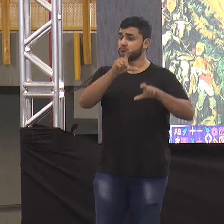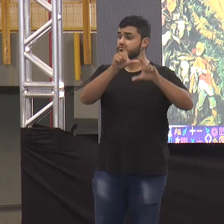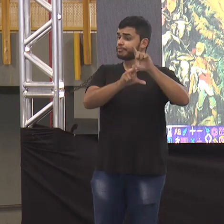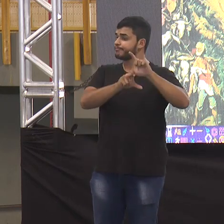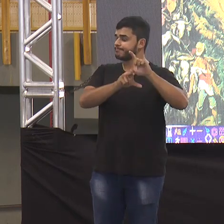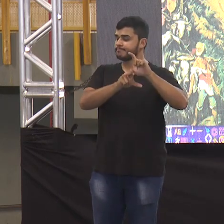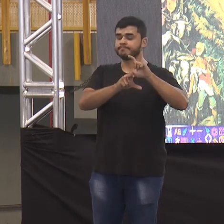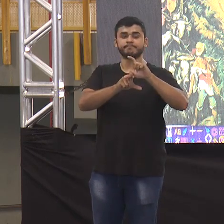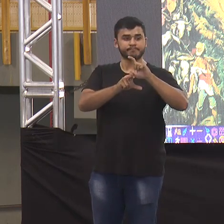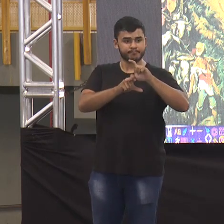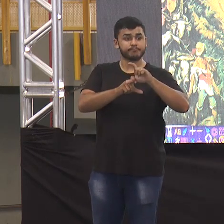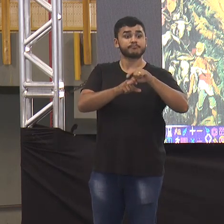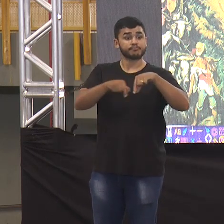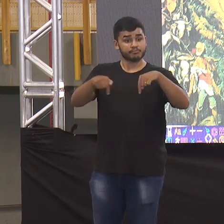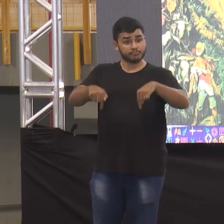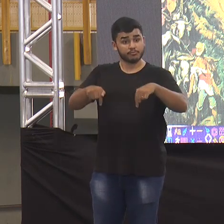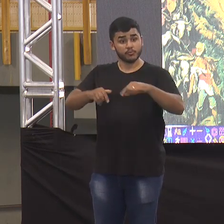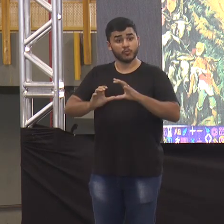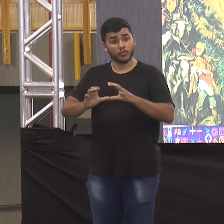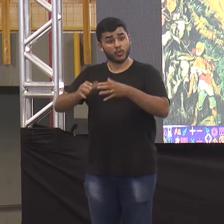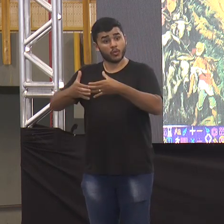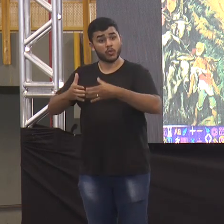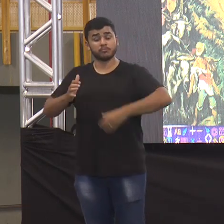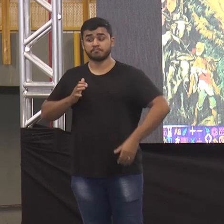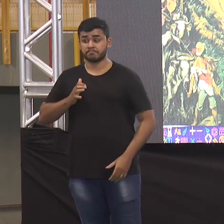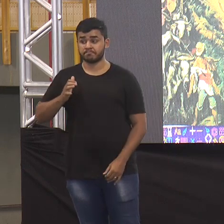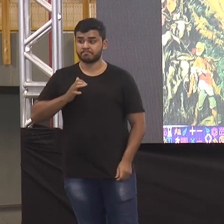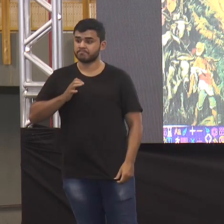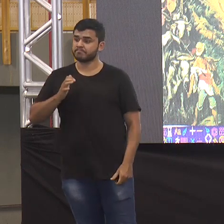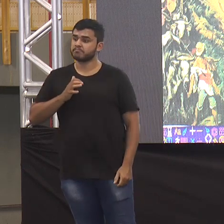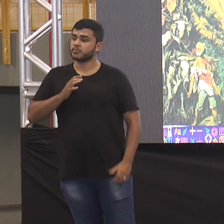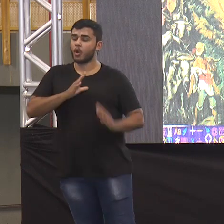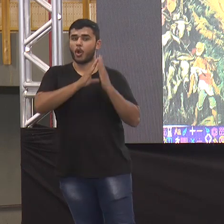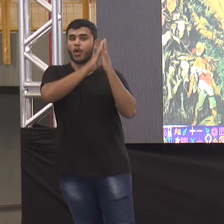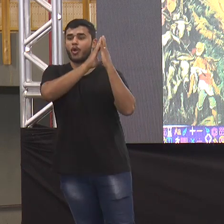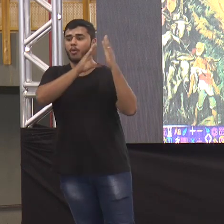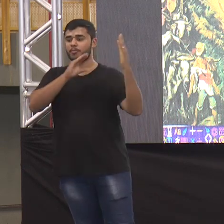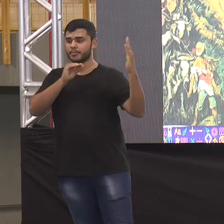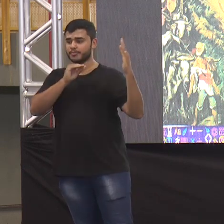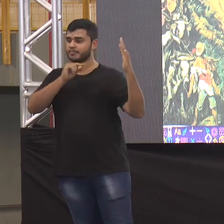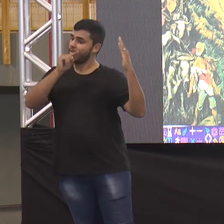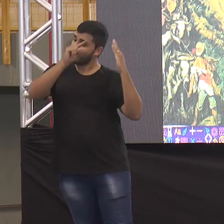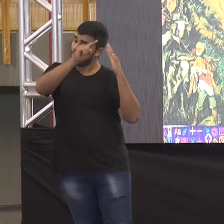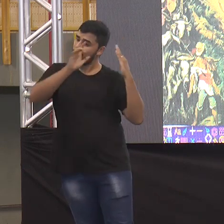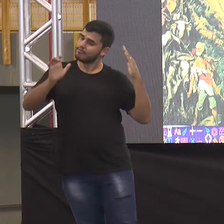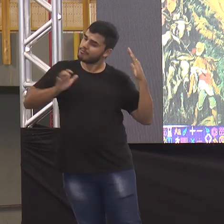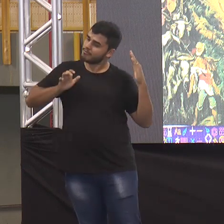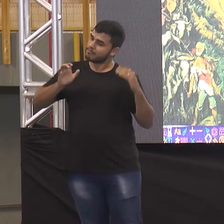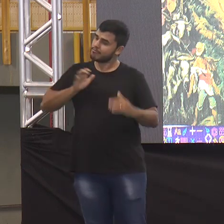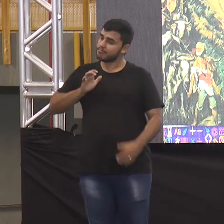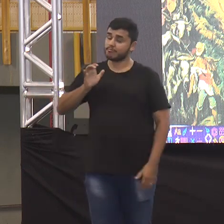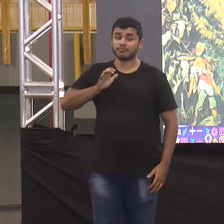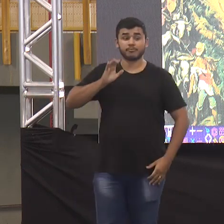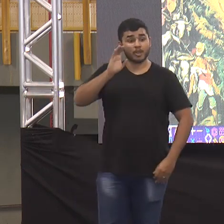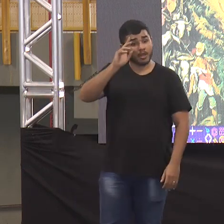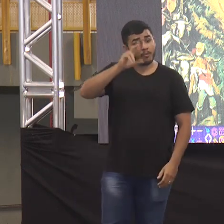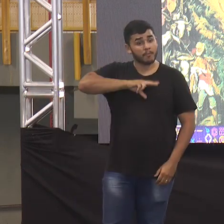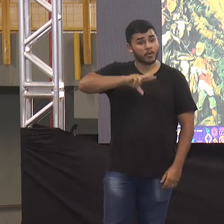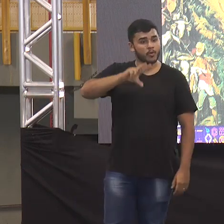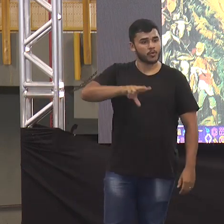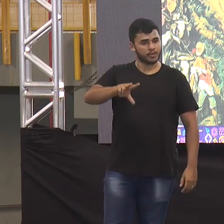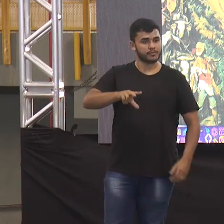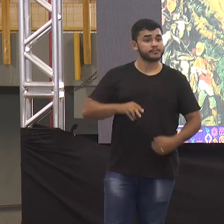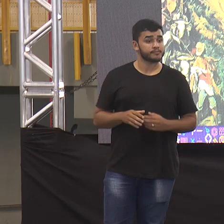A nossa elite, durante muito tempo, procurou se inspirar na elite portuguesa. Quando não